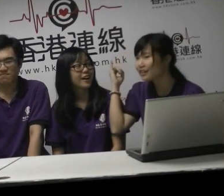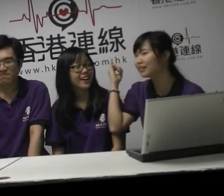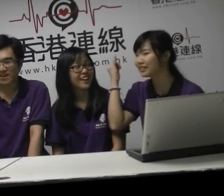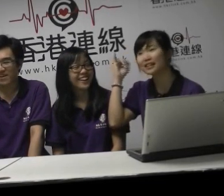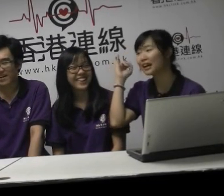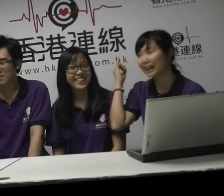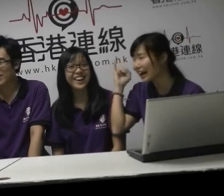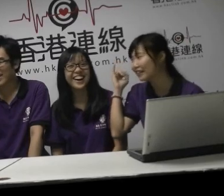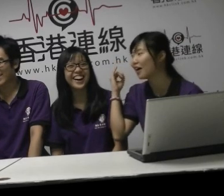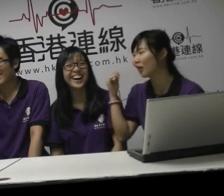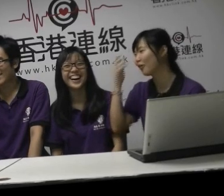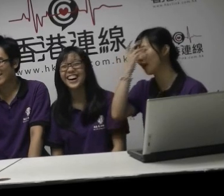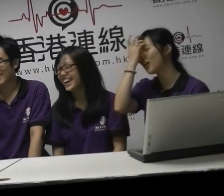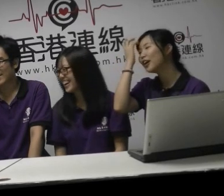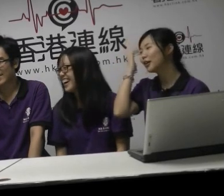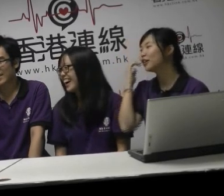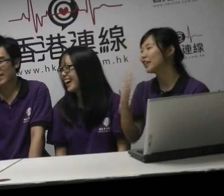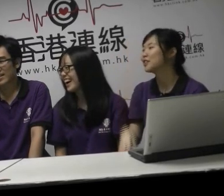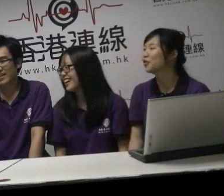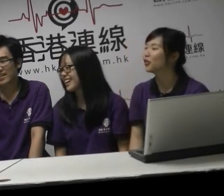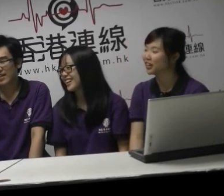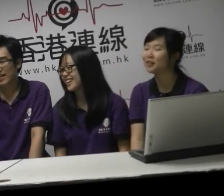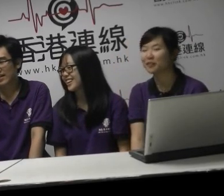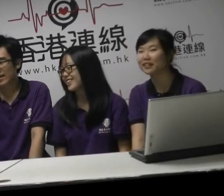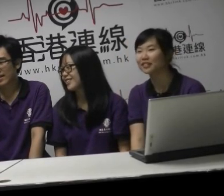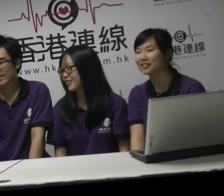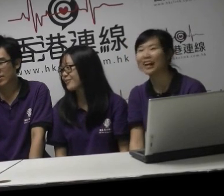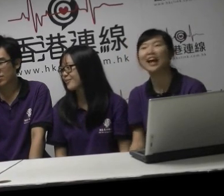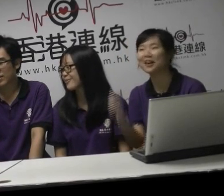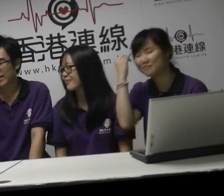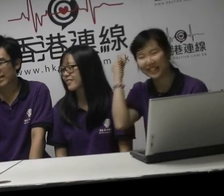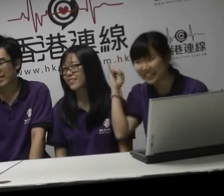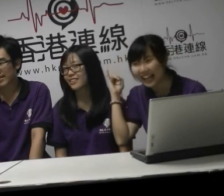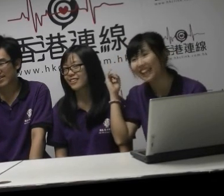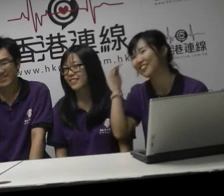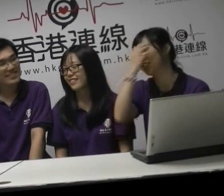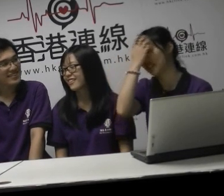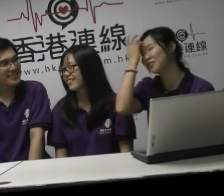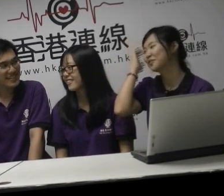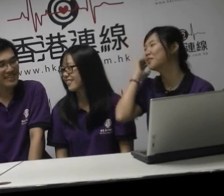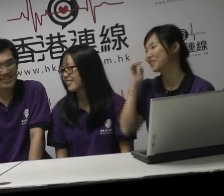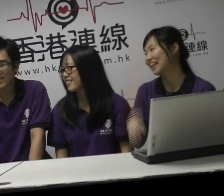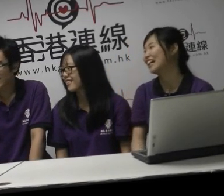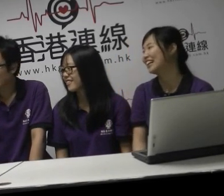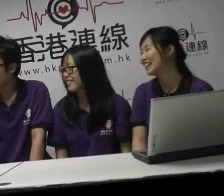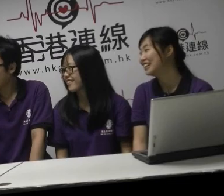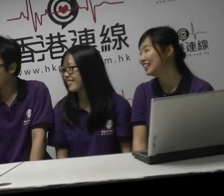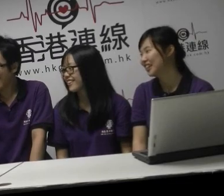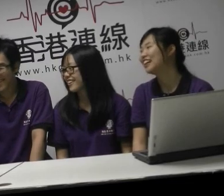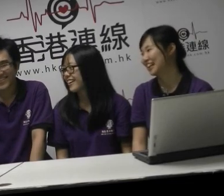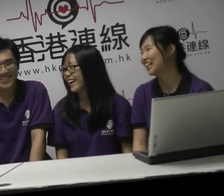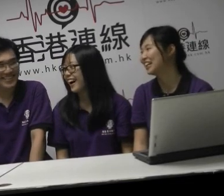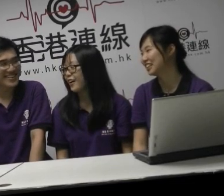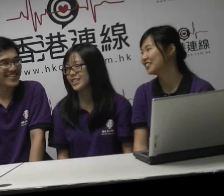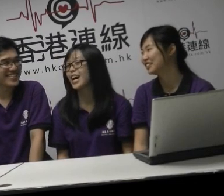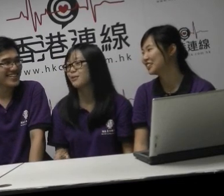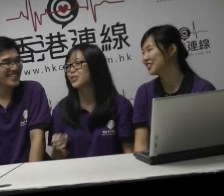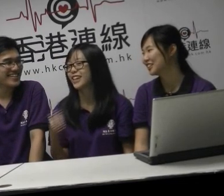即 係 真係擰下頭，咁人哋就會容易啲明。你係唔明嘅咁樣咯。係 冇理由笑住嚟話唔明。 或者壓住